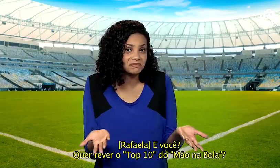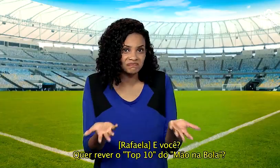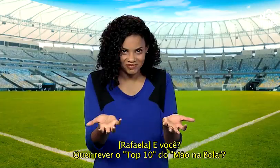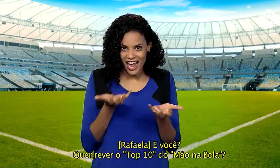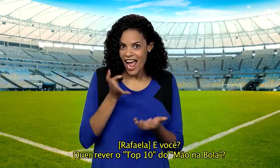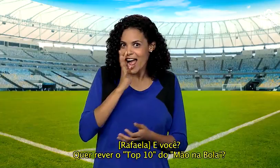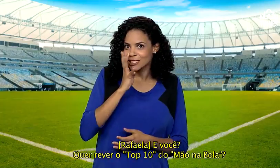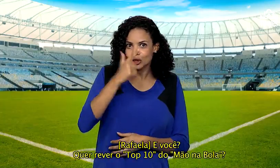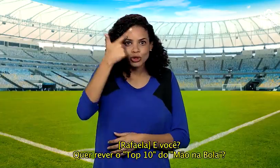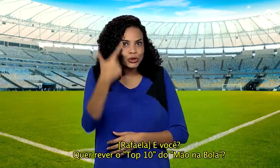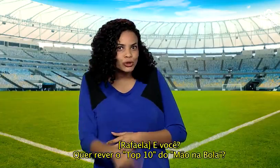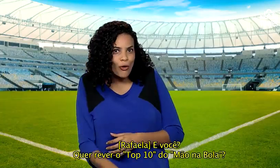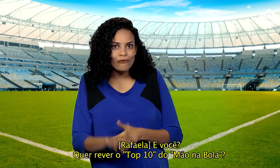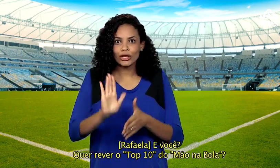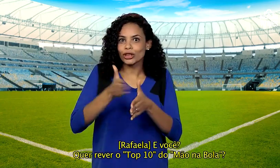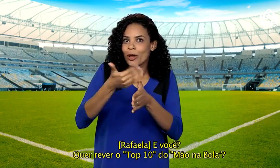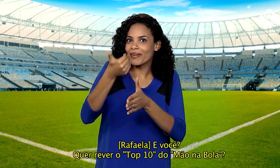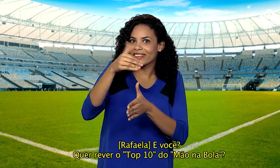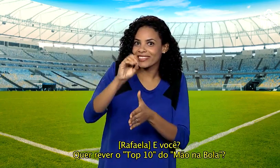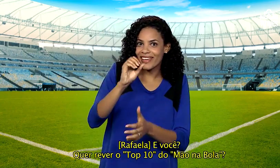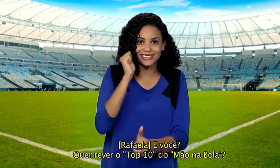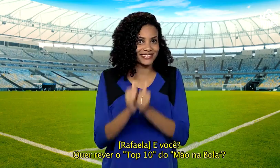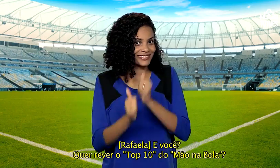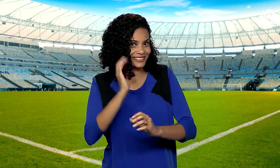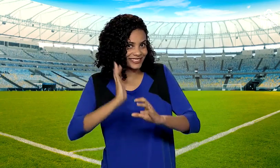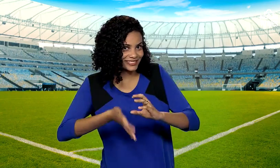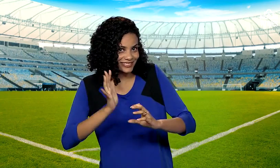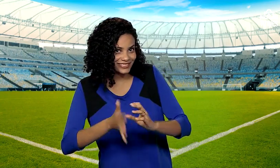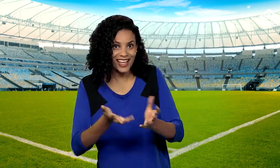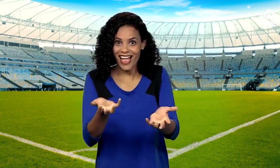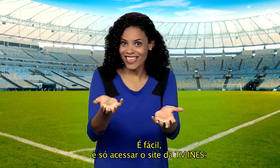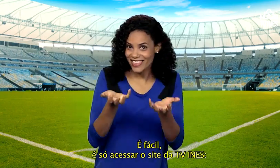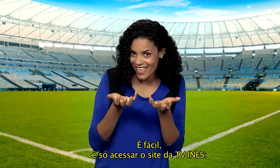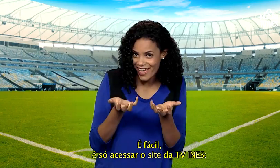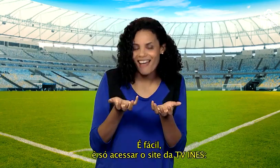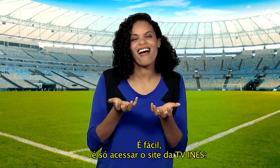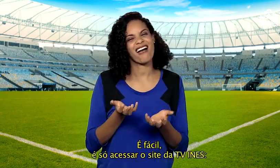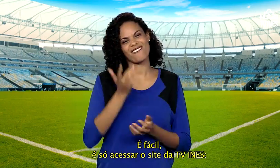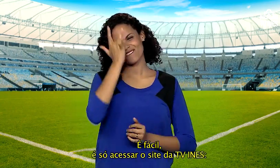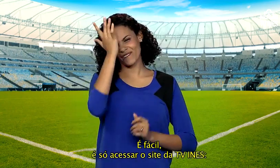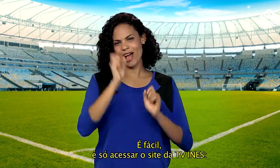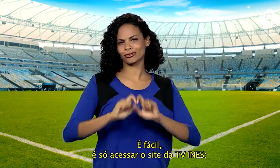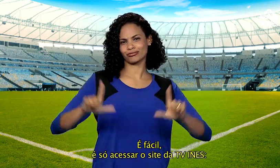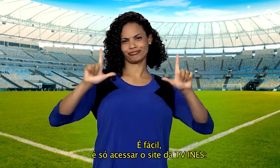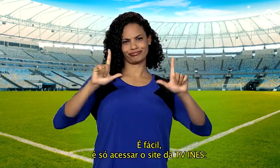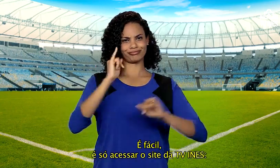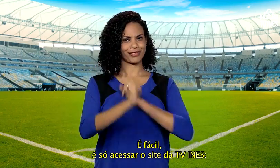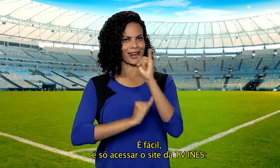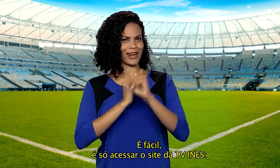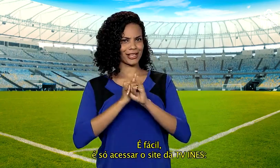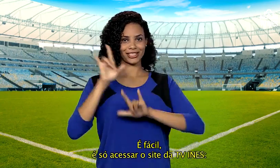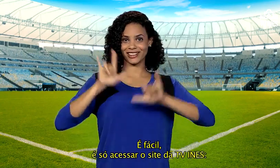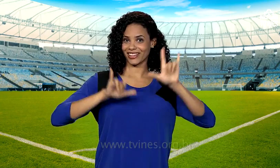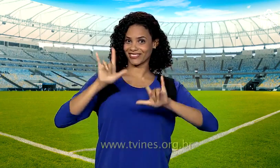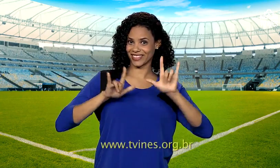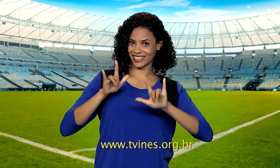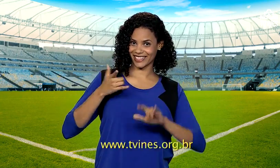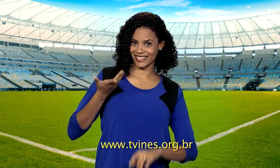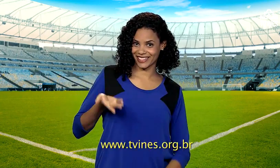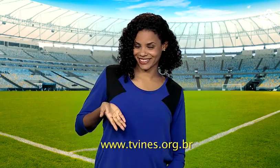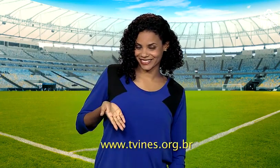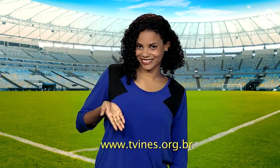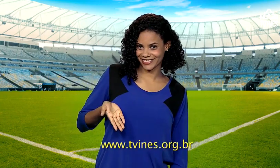E você, quer rever o top 10 do mão na bola? É fácil. É só acessar o site da TV